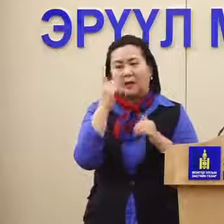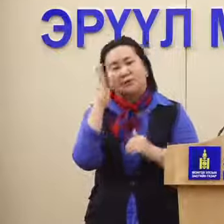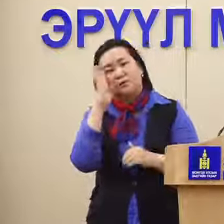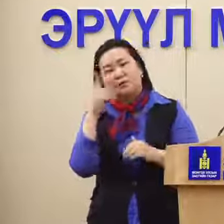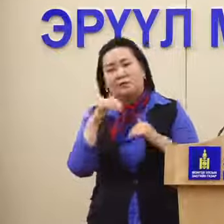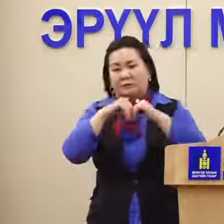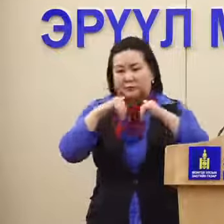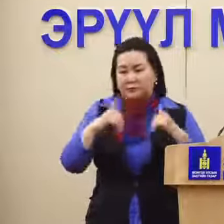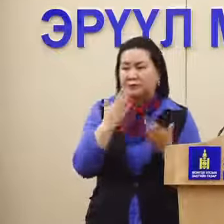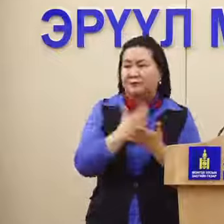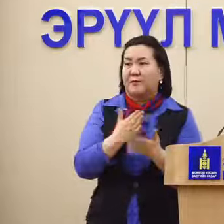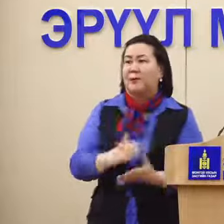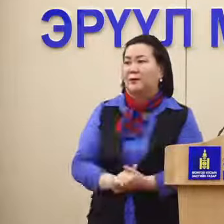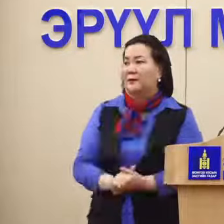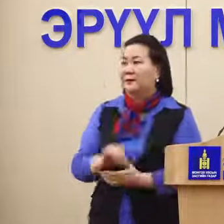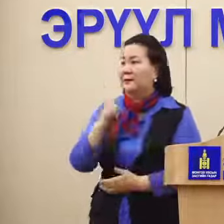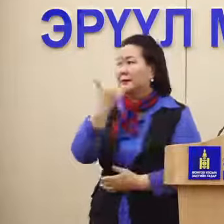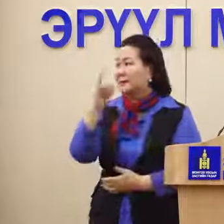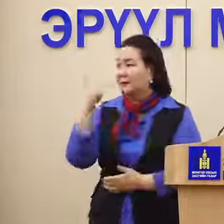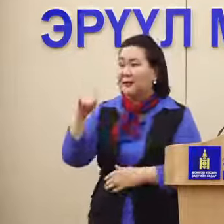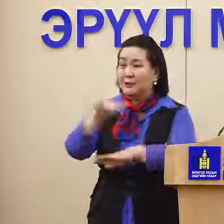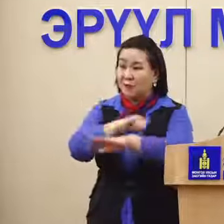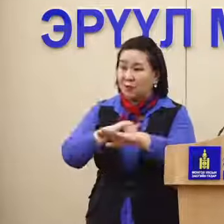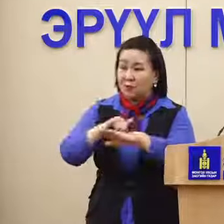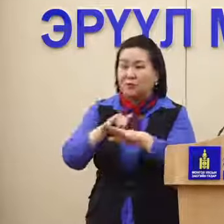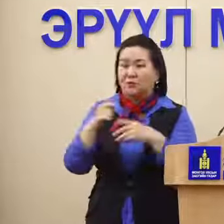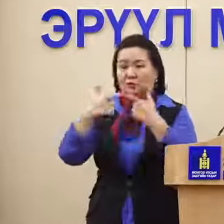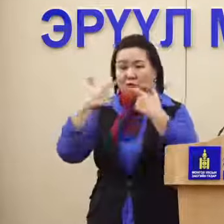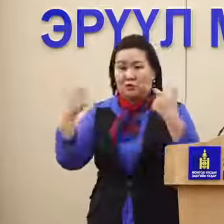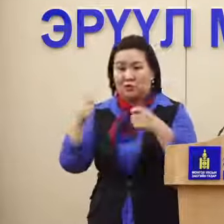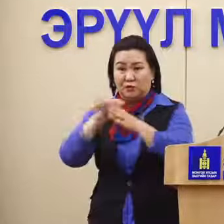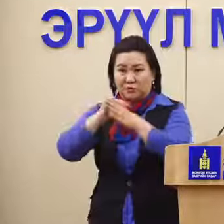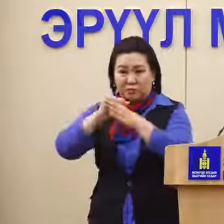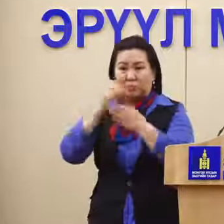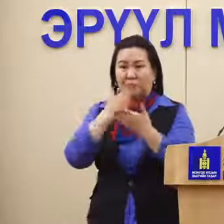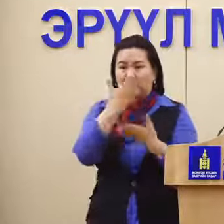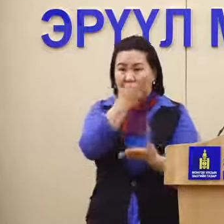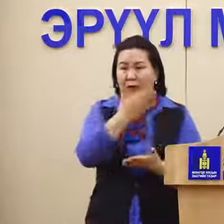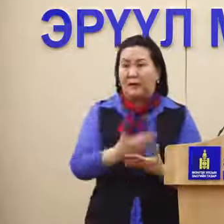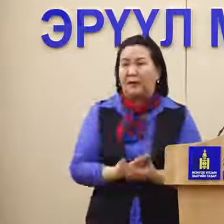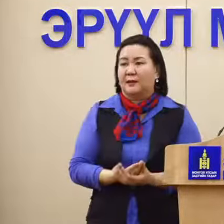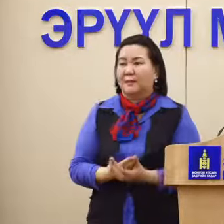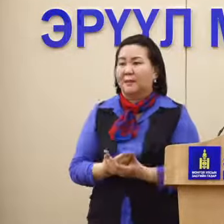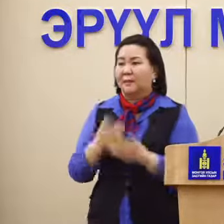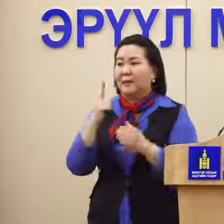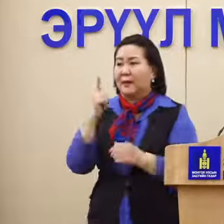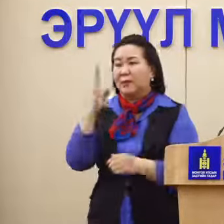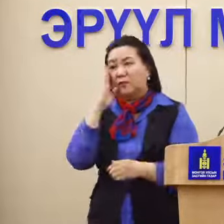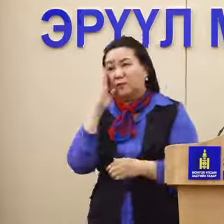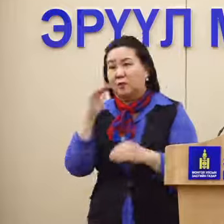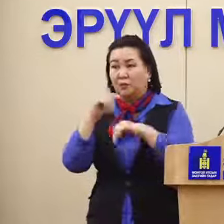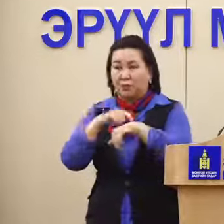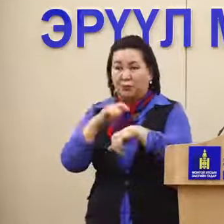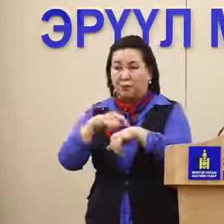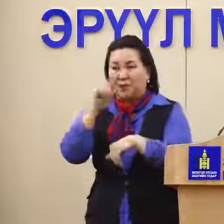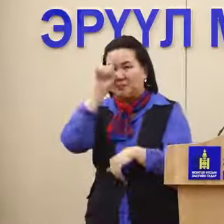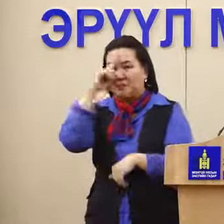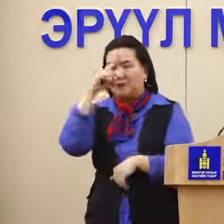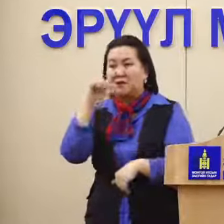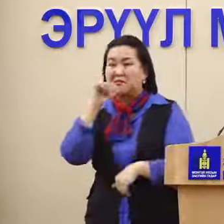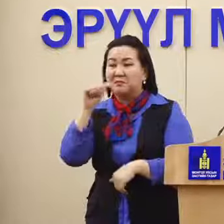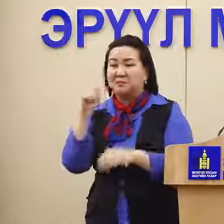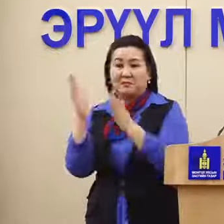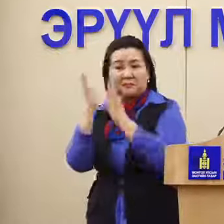хоног тусгаарлаж байгаа. За зарим улс орнууд бол зочид буудлыг бэлтгэсэн байгаа. За энэ 14 хоногийн хугацаанд эмнэлгийн бус байранд